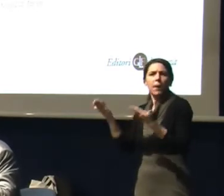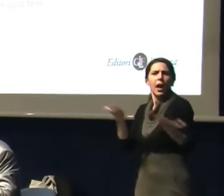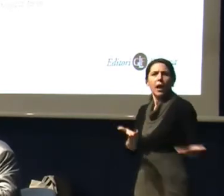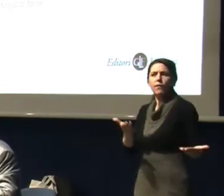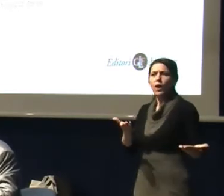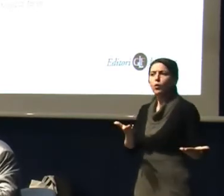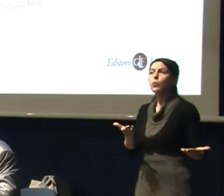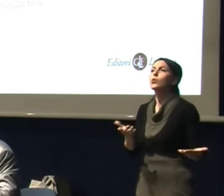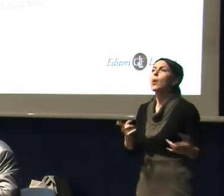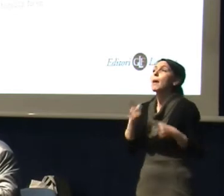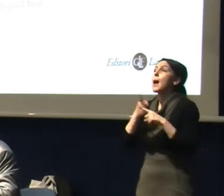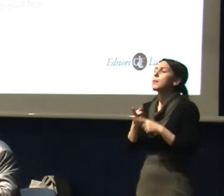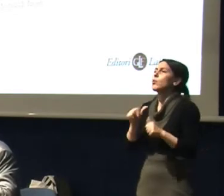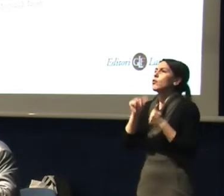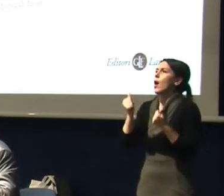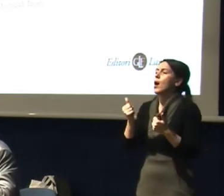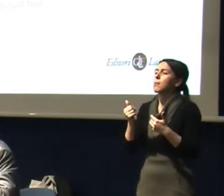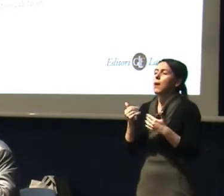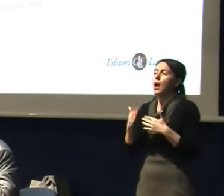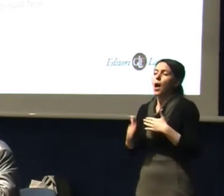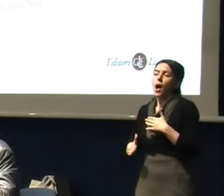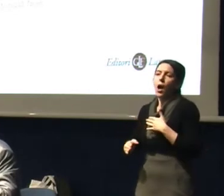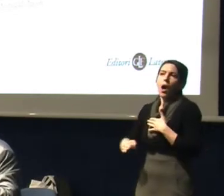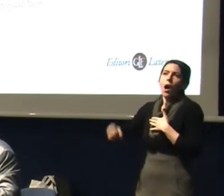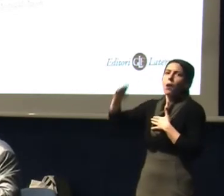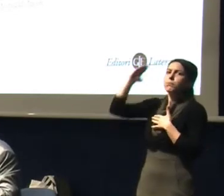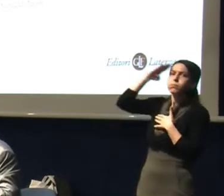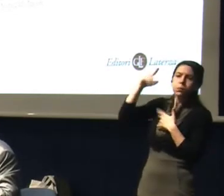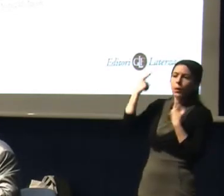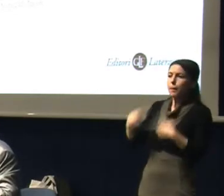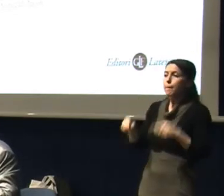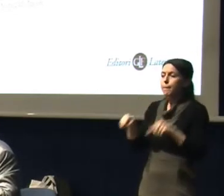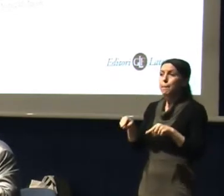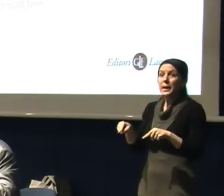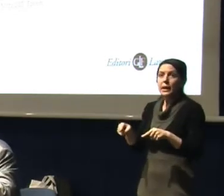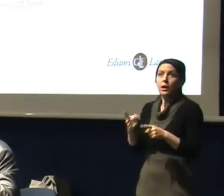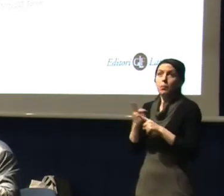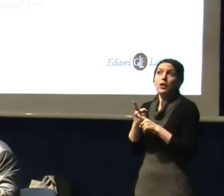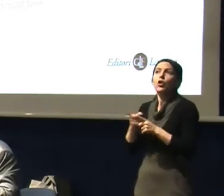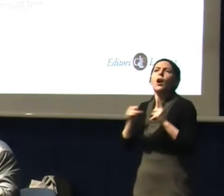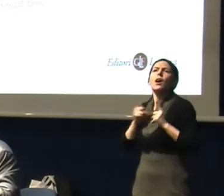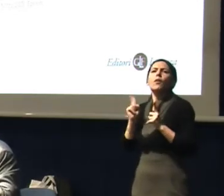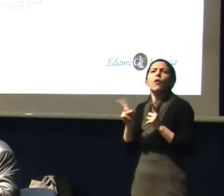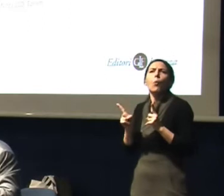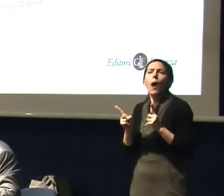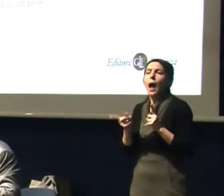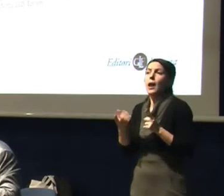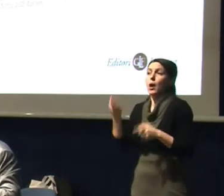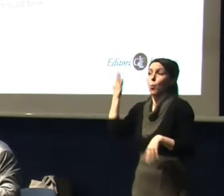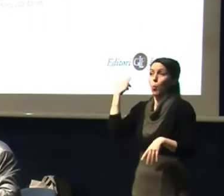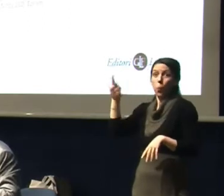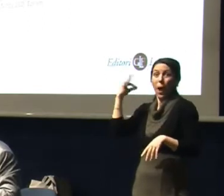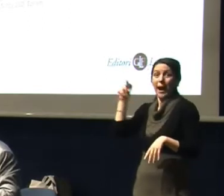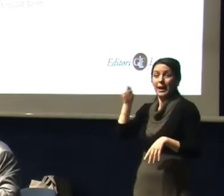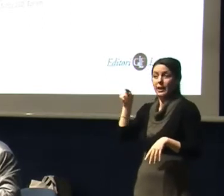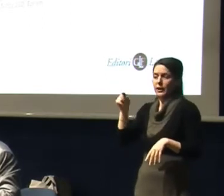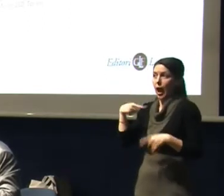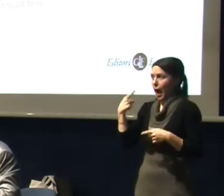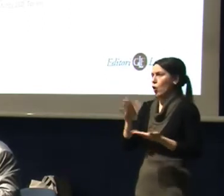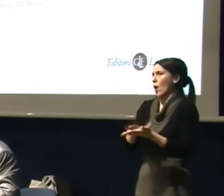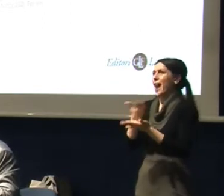travolgere completamente da qualcosa che dobbiamo in qualche modo difendere che la qualità parola che secondo me ancora